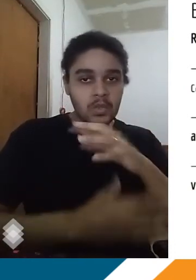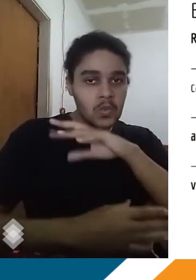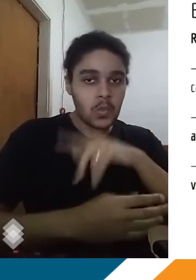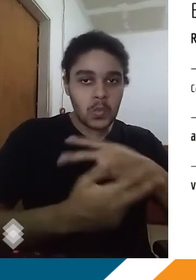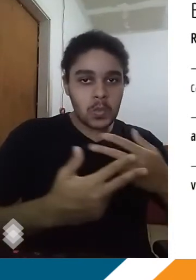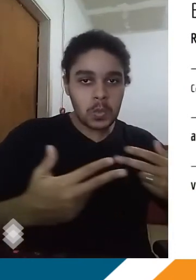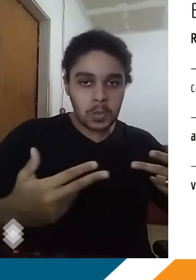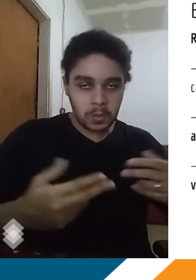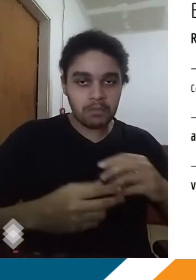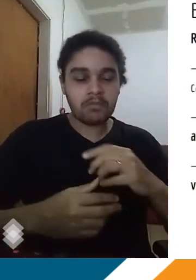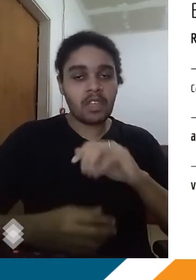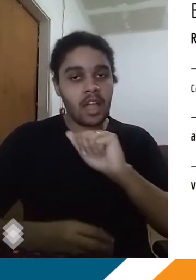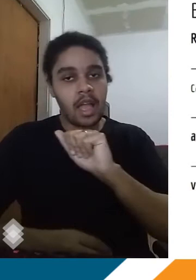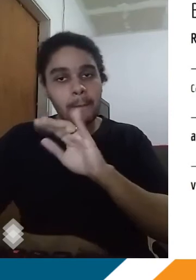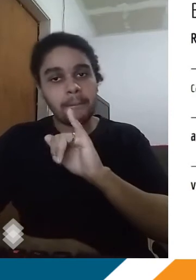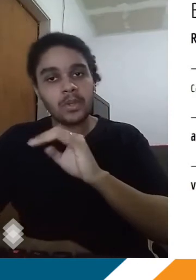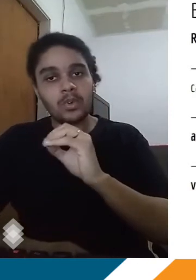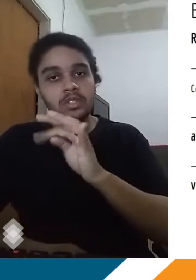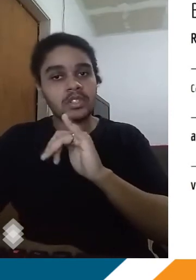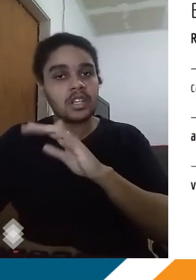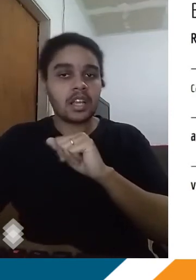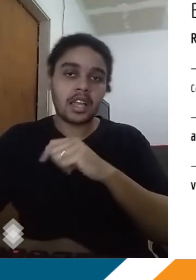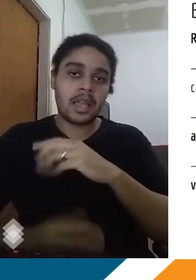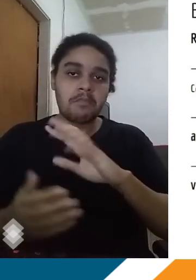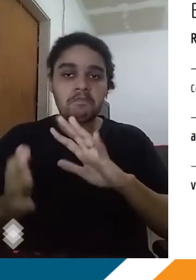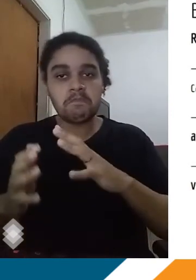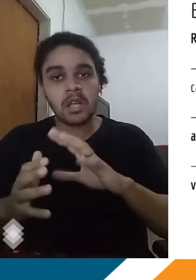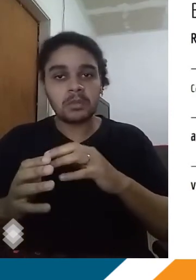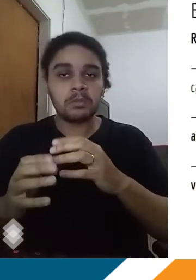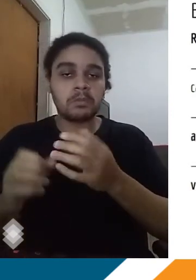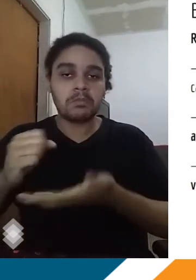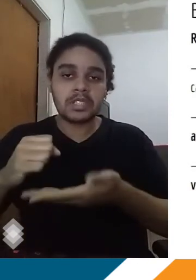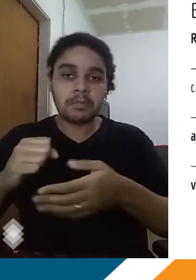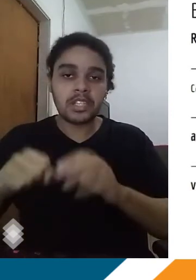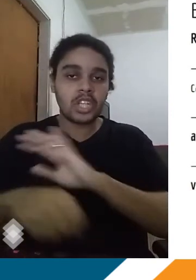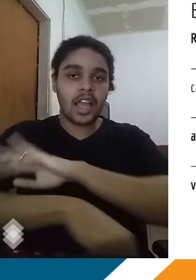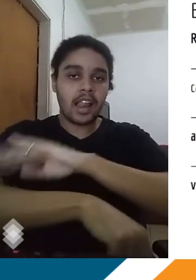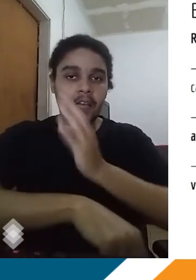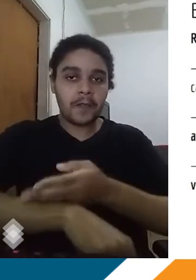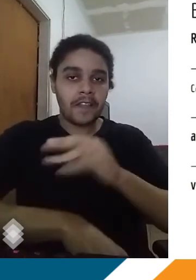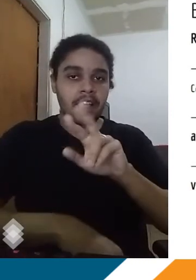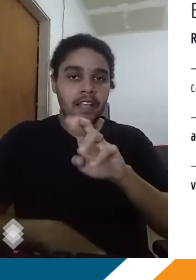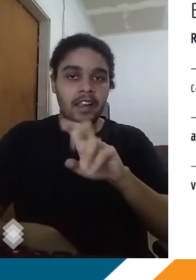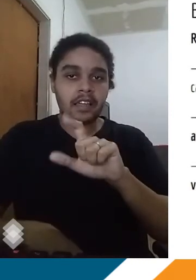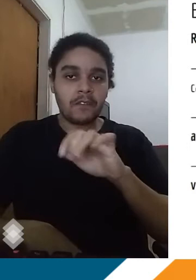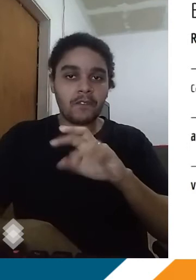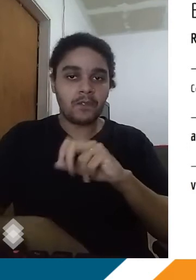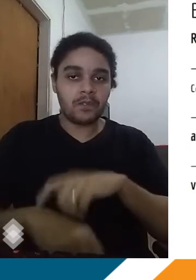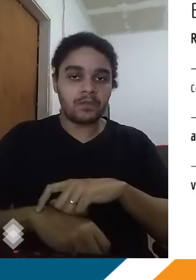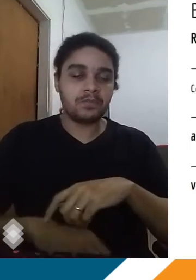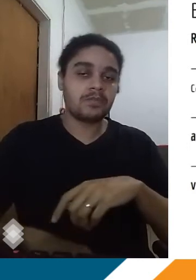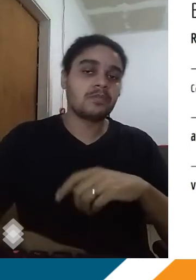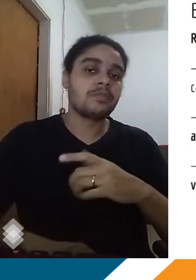fala de meio abiótico, a gente está falando basicamente de relevo. Bom, nos biomas,